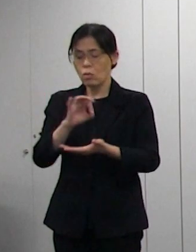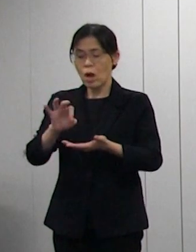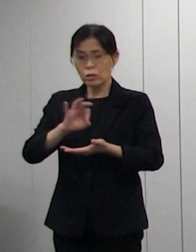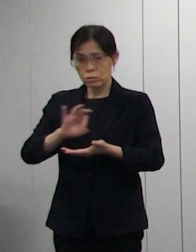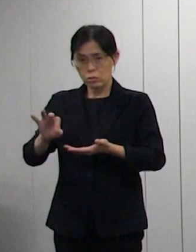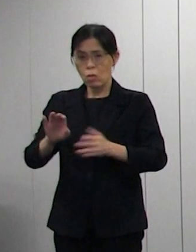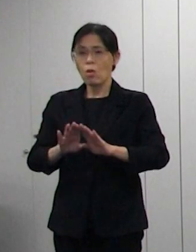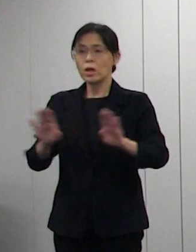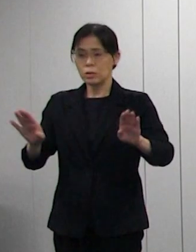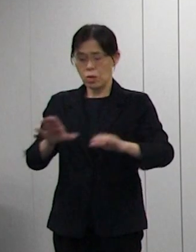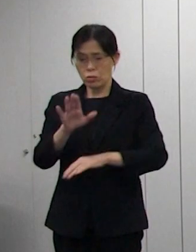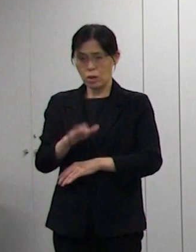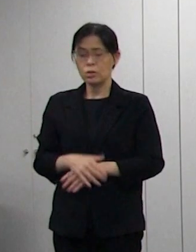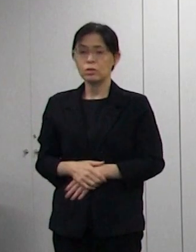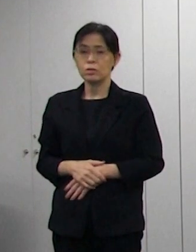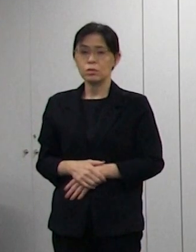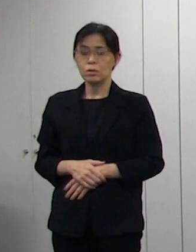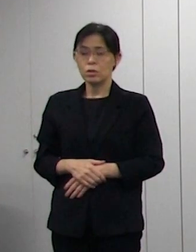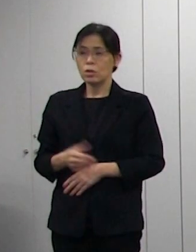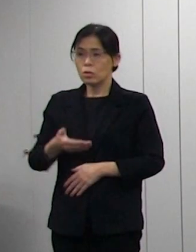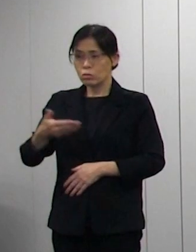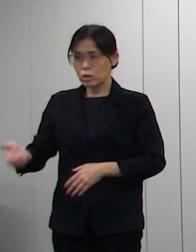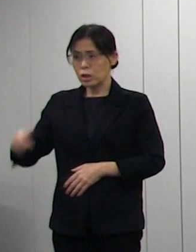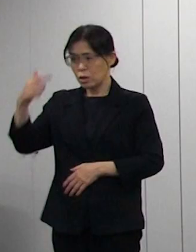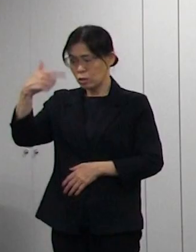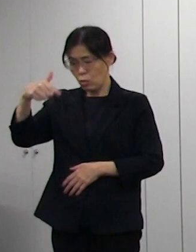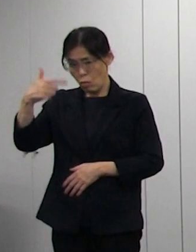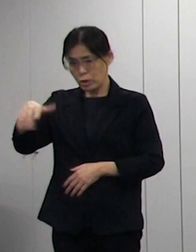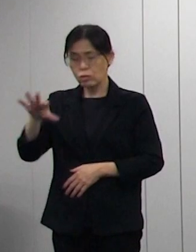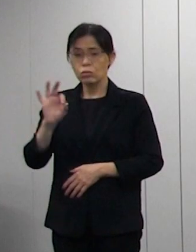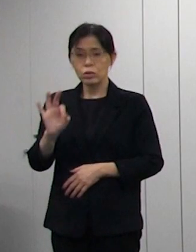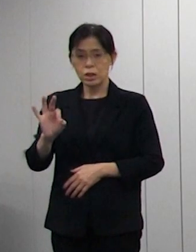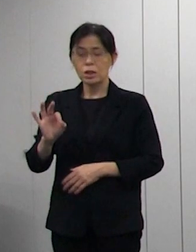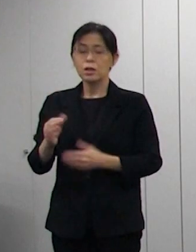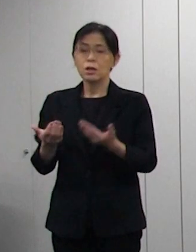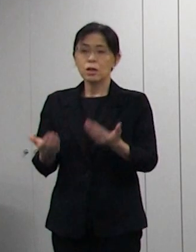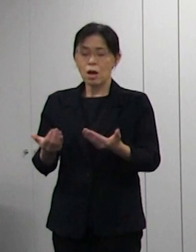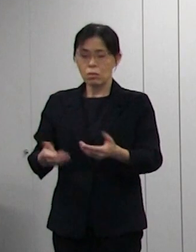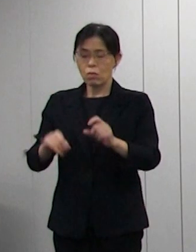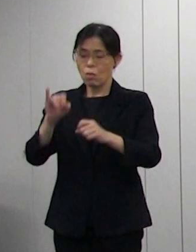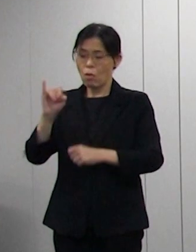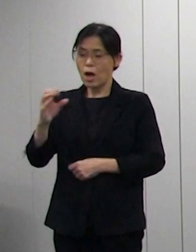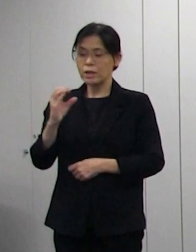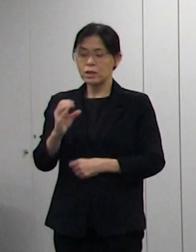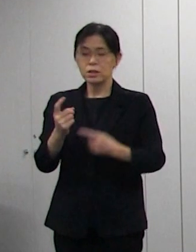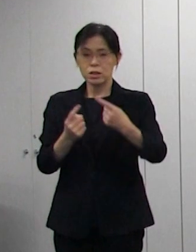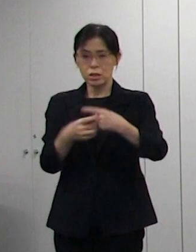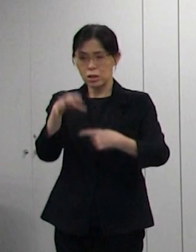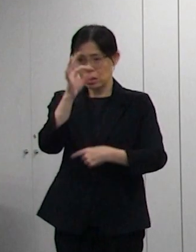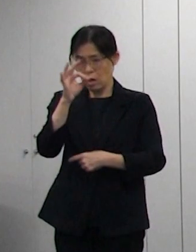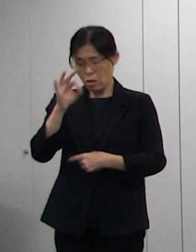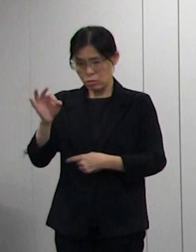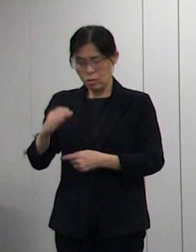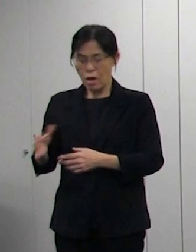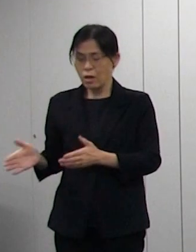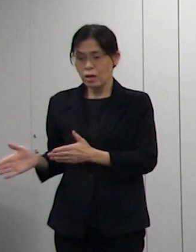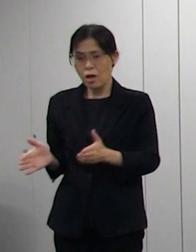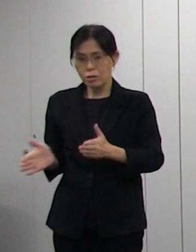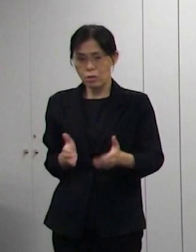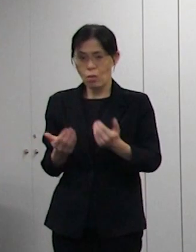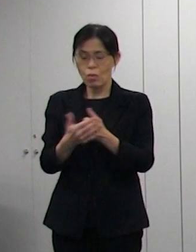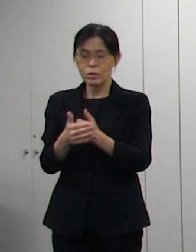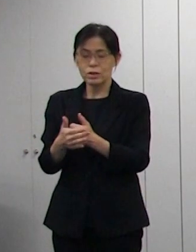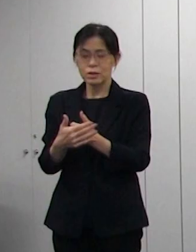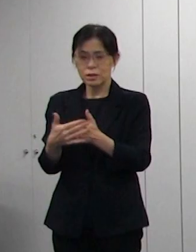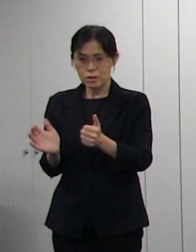。次に教育費の学校 ICT 環境整備事業、小中学